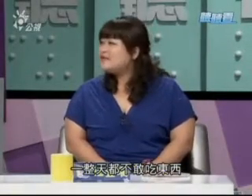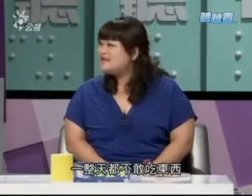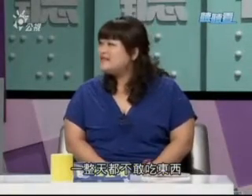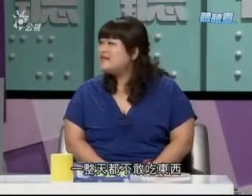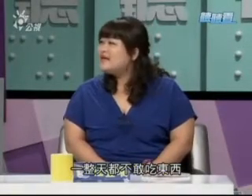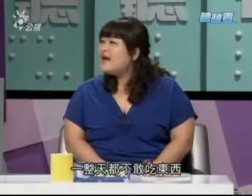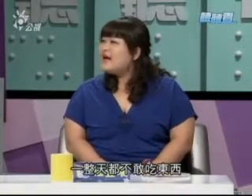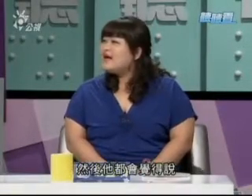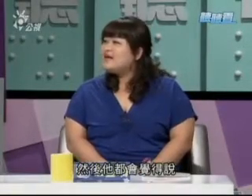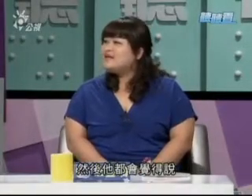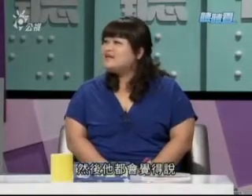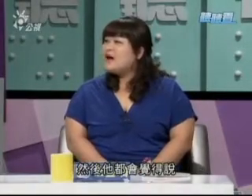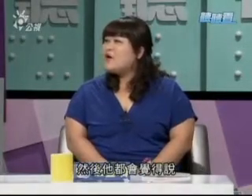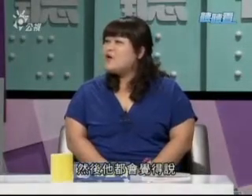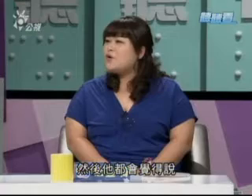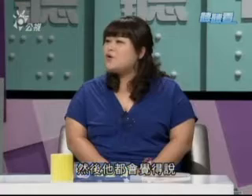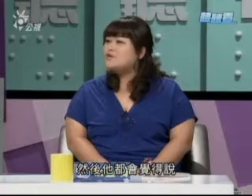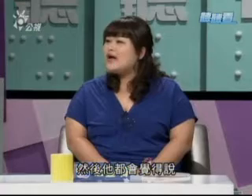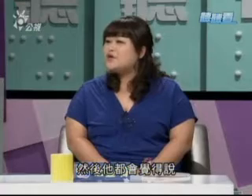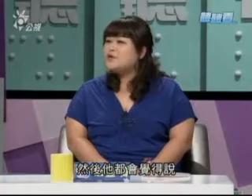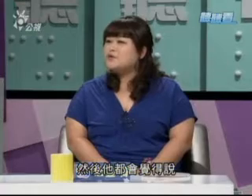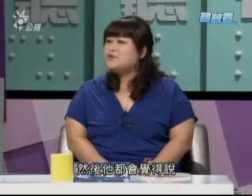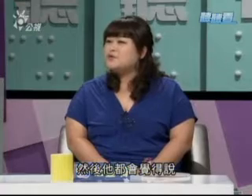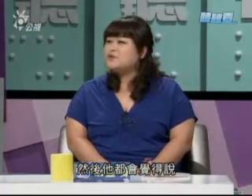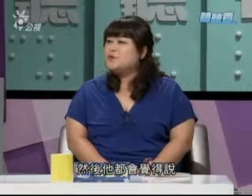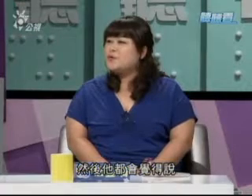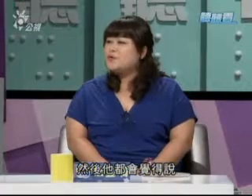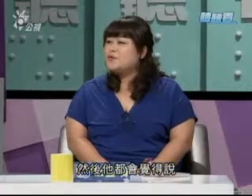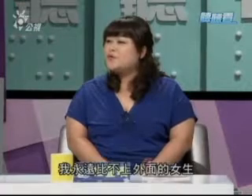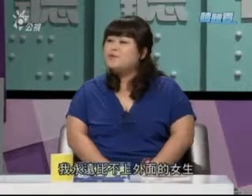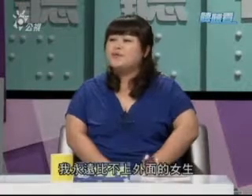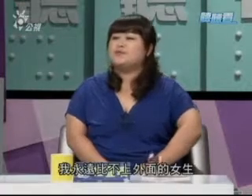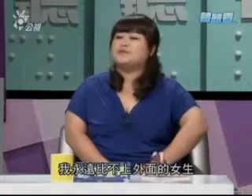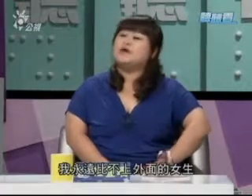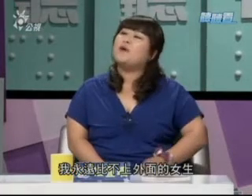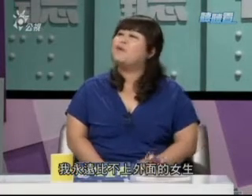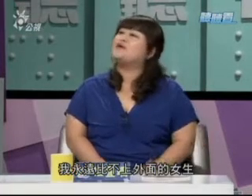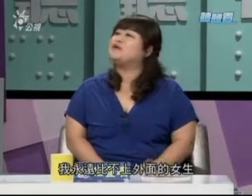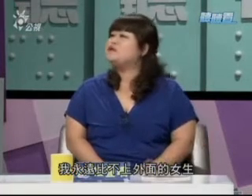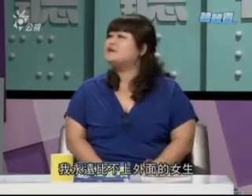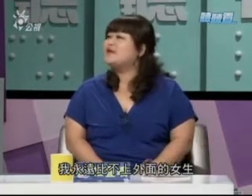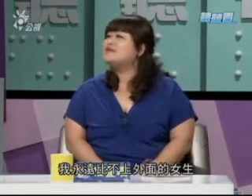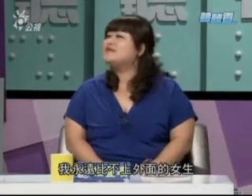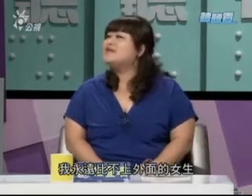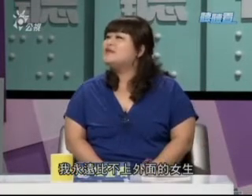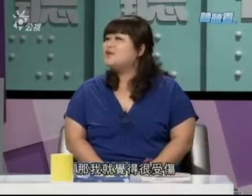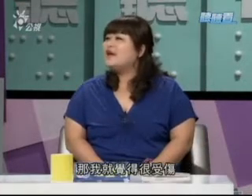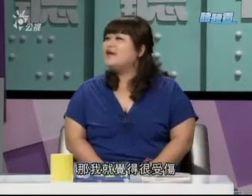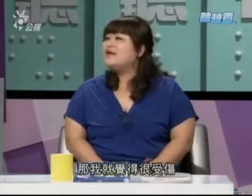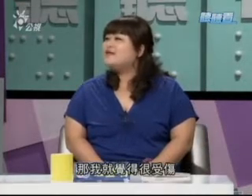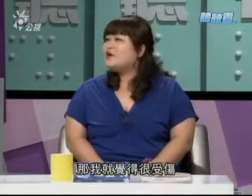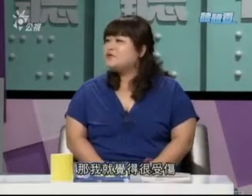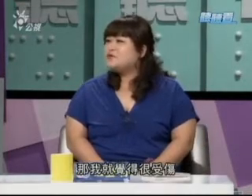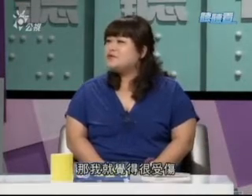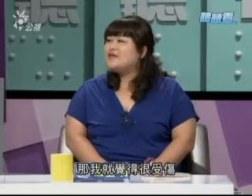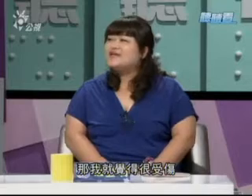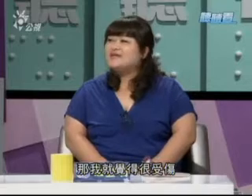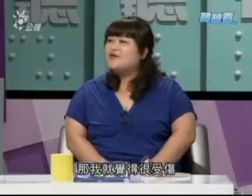西，然后他都会觉得说我永远比不上外面的女生，对，那我就觉得很受